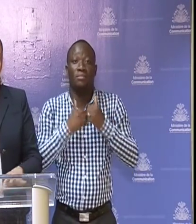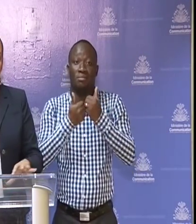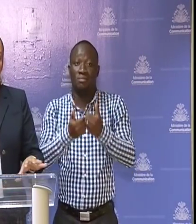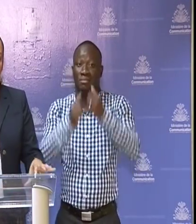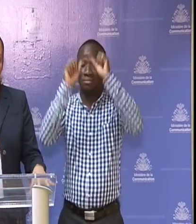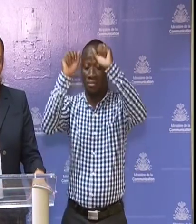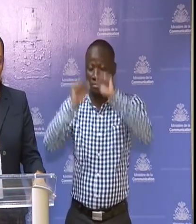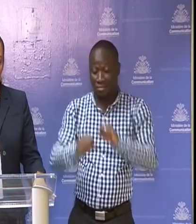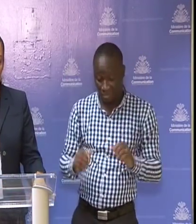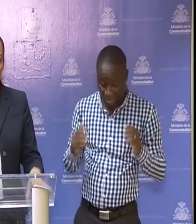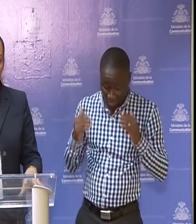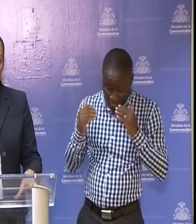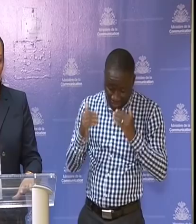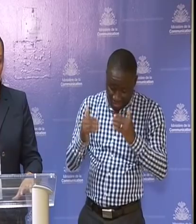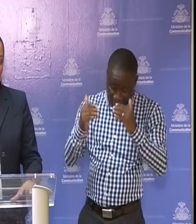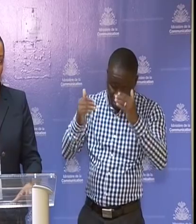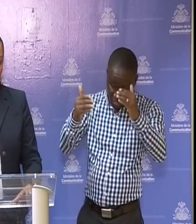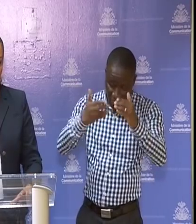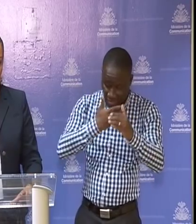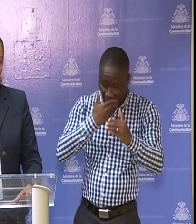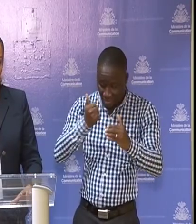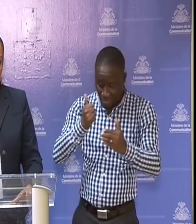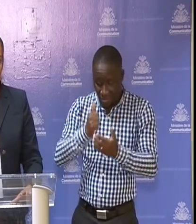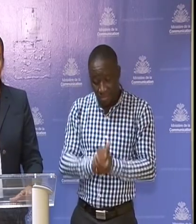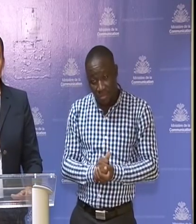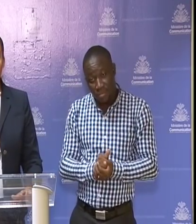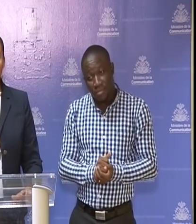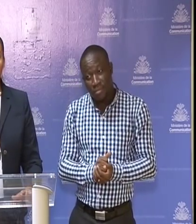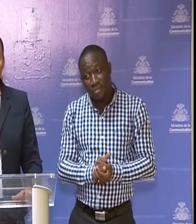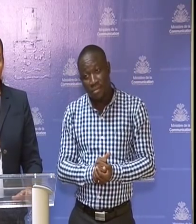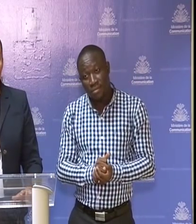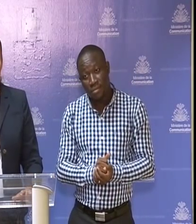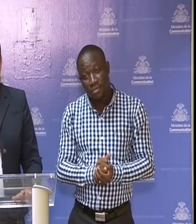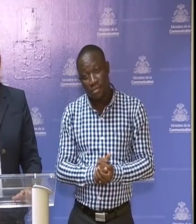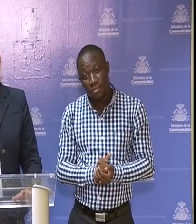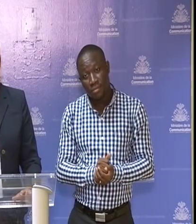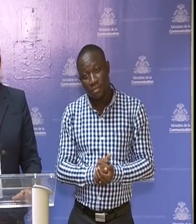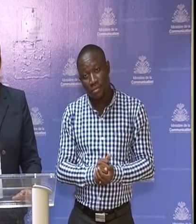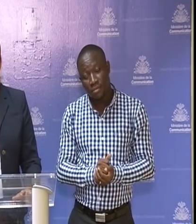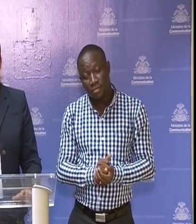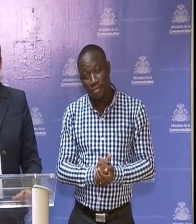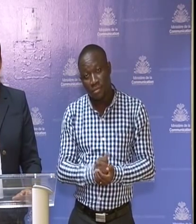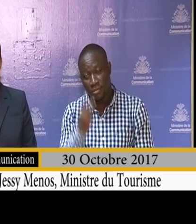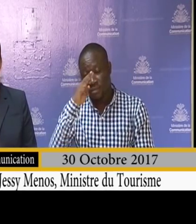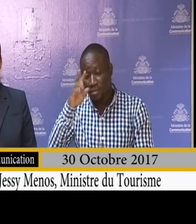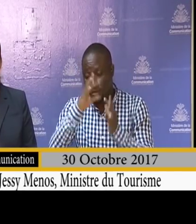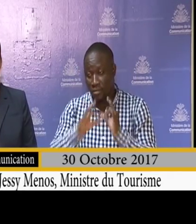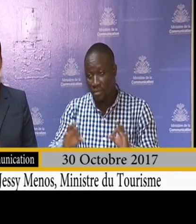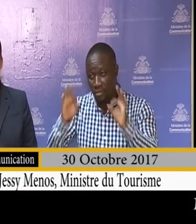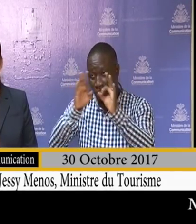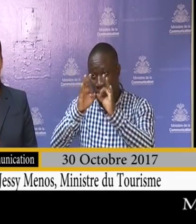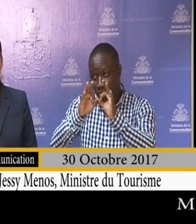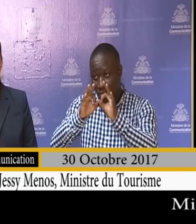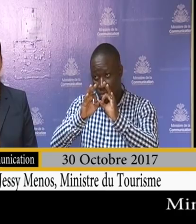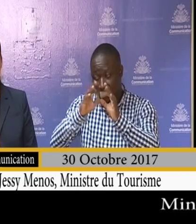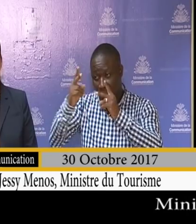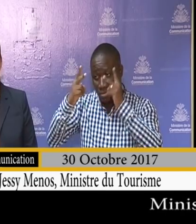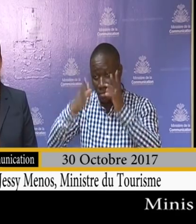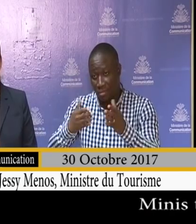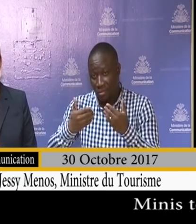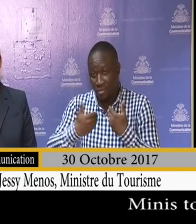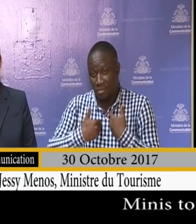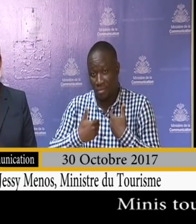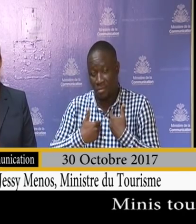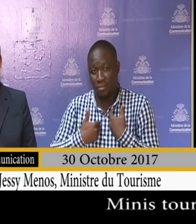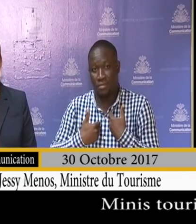capable d'avancer mieux au niveau du secteur touristique. Et nous ouais l'importance que touristes ont gagné, nous ouais qui perspective